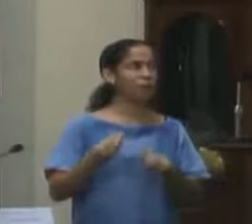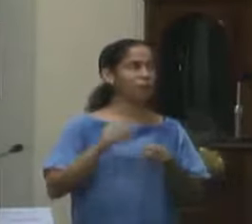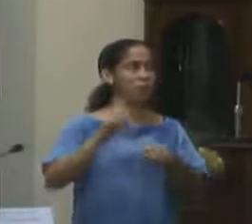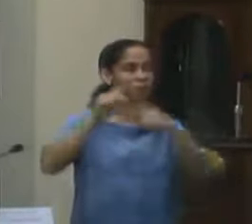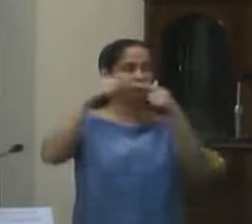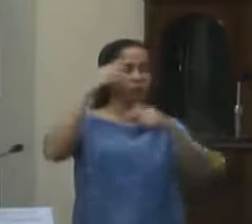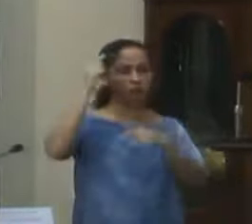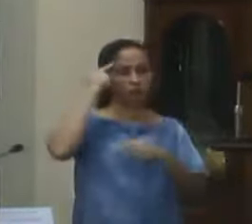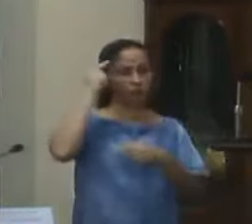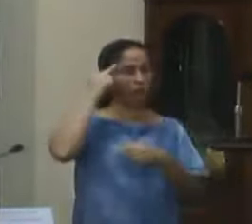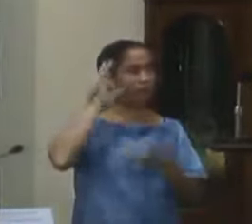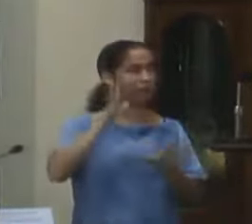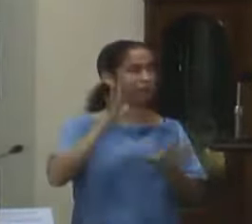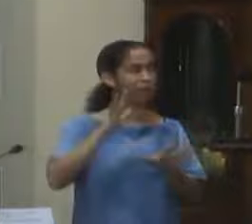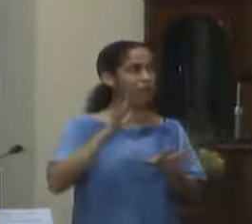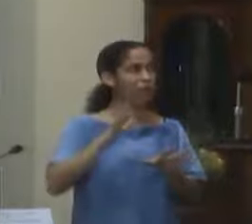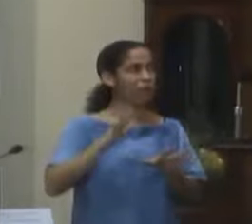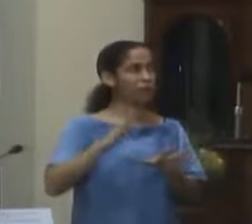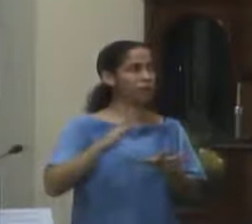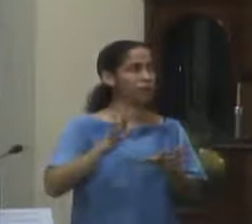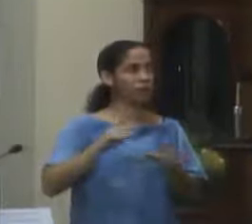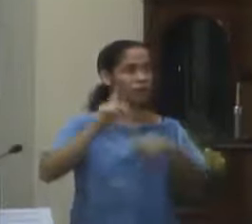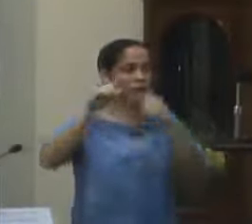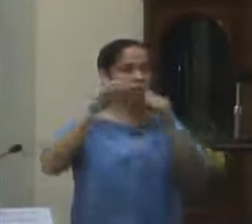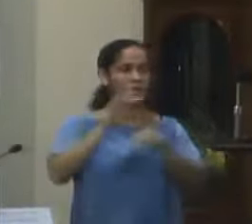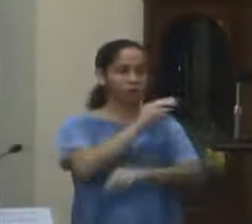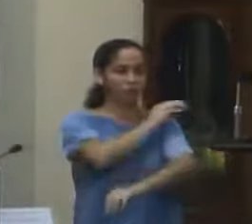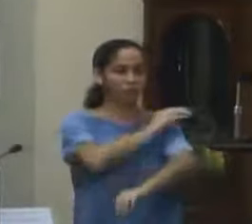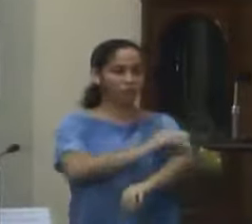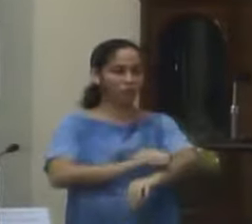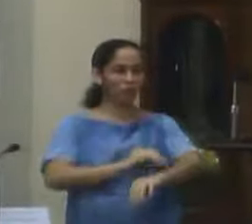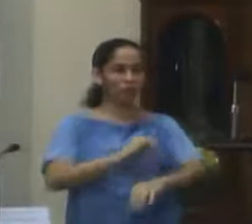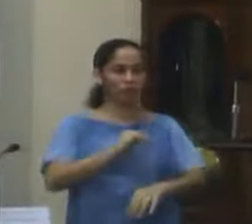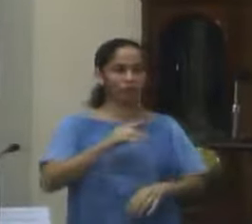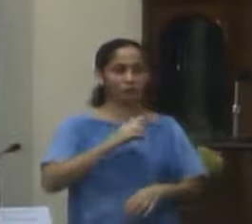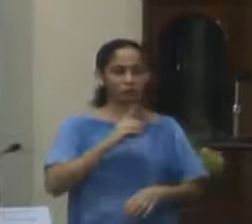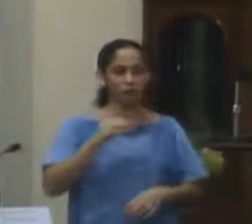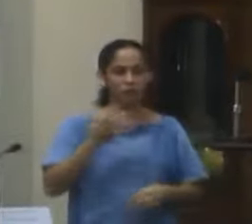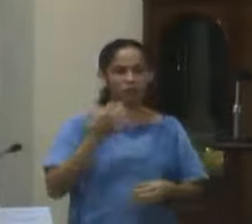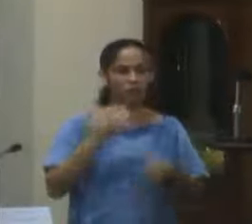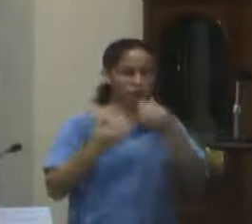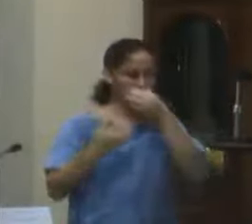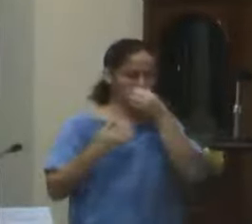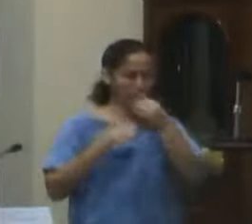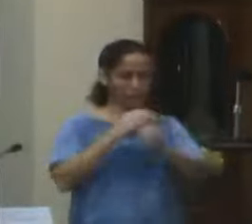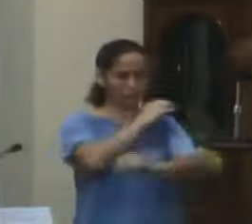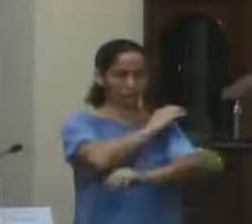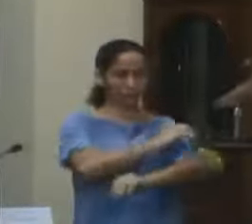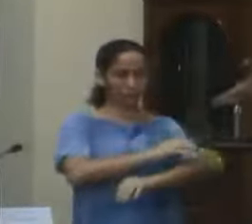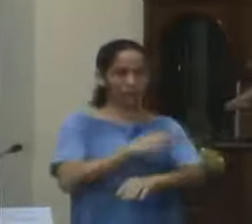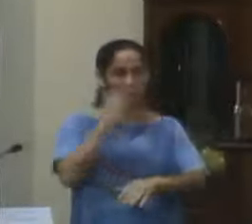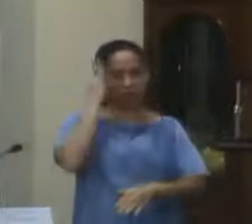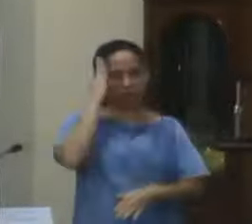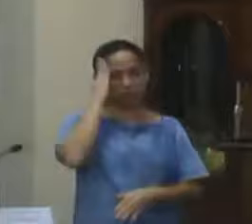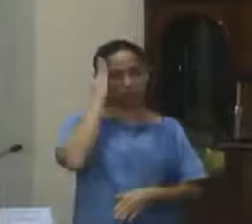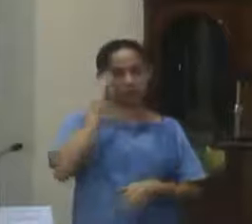outra mentalidade, se Deus quiser, com outra cultura, se Deus quiser, uma cultura mais voltada para uma cultura,